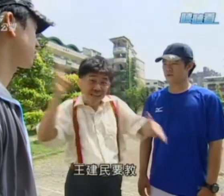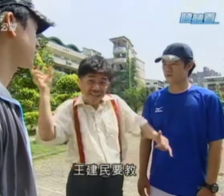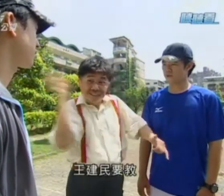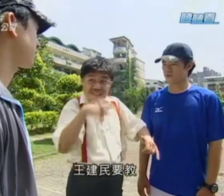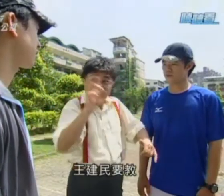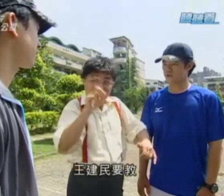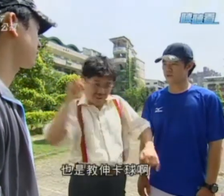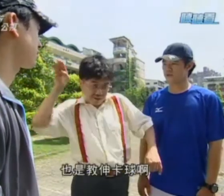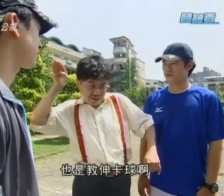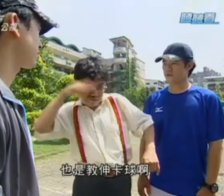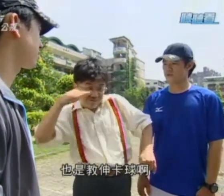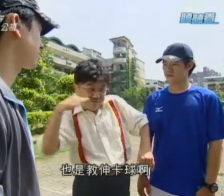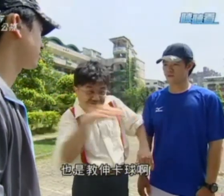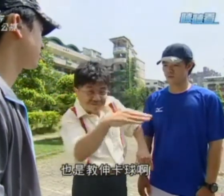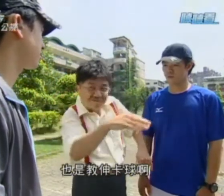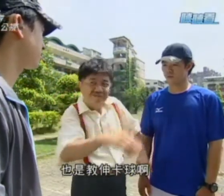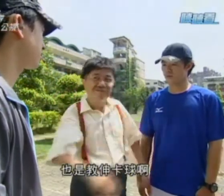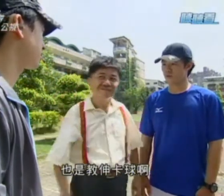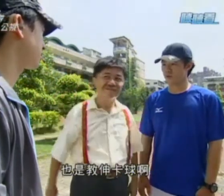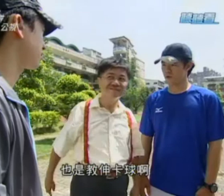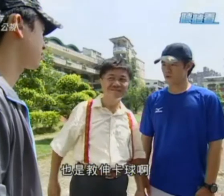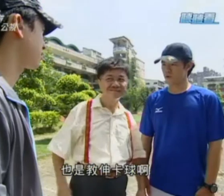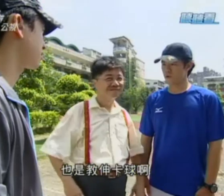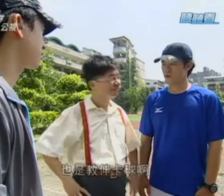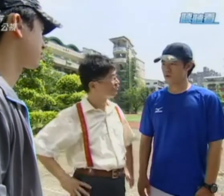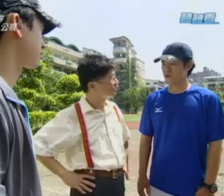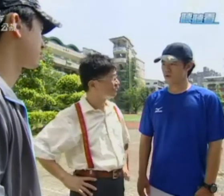教也是教深卡球啊。